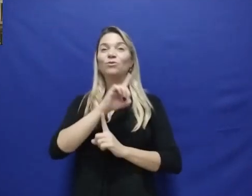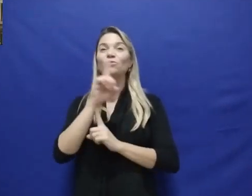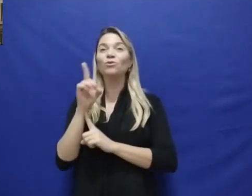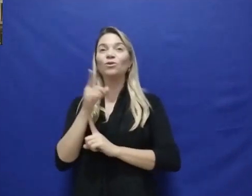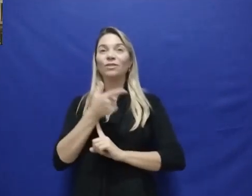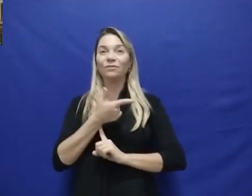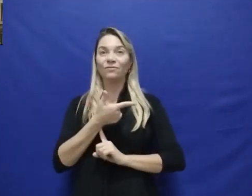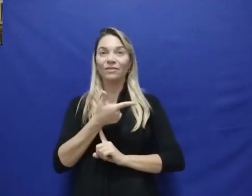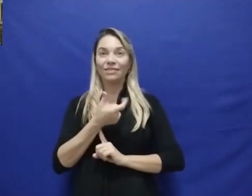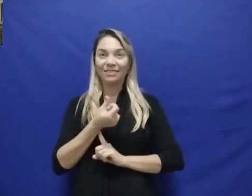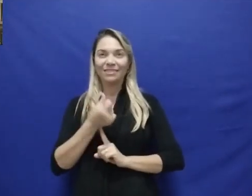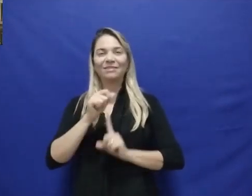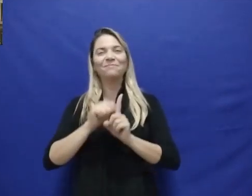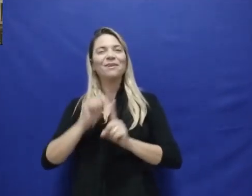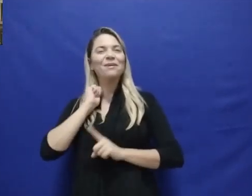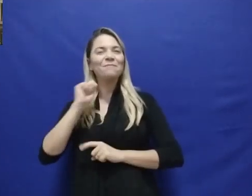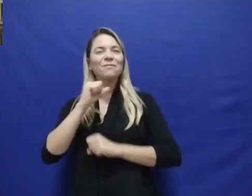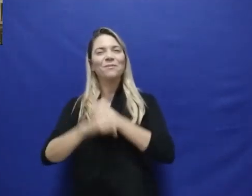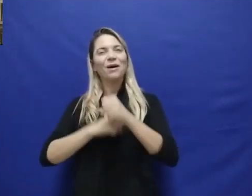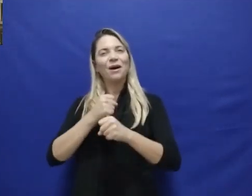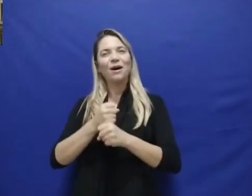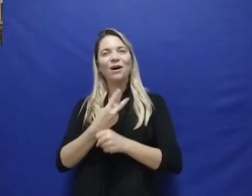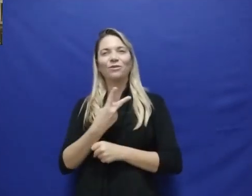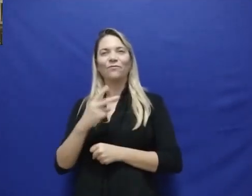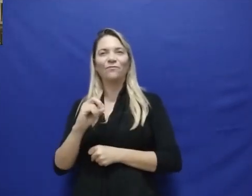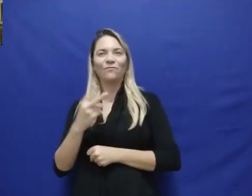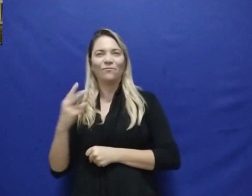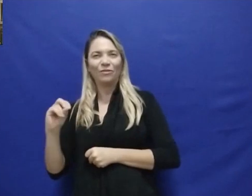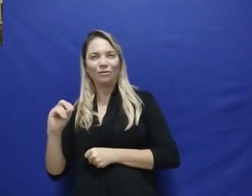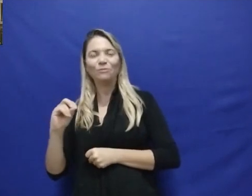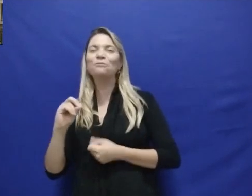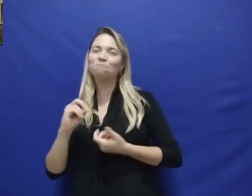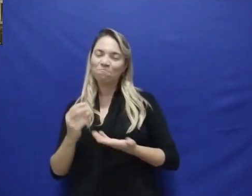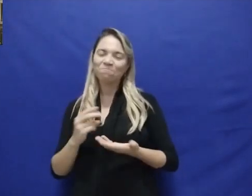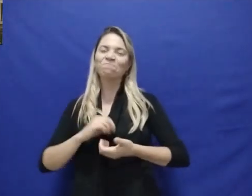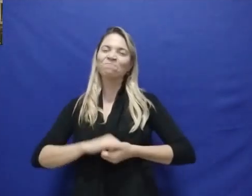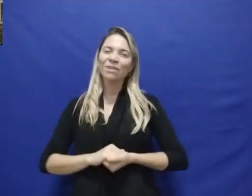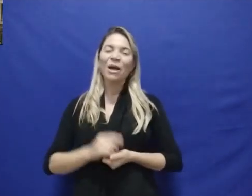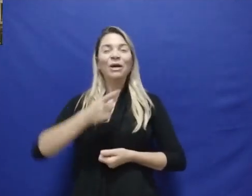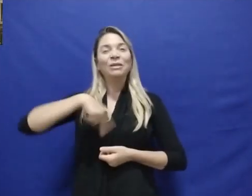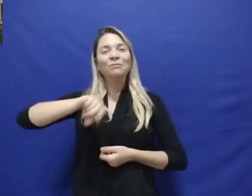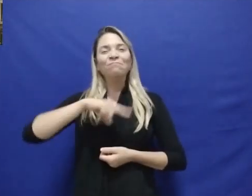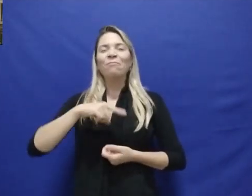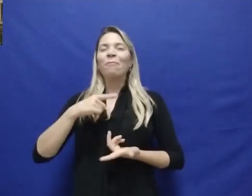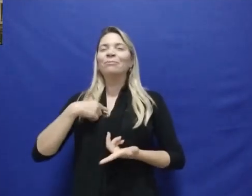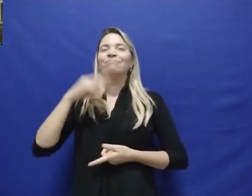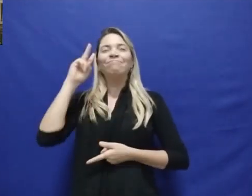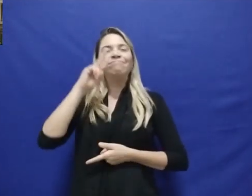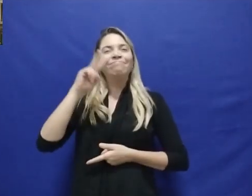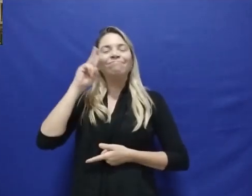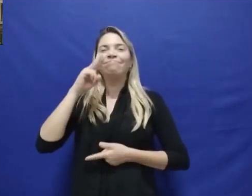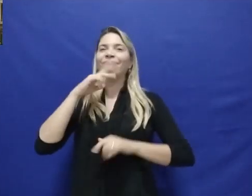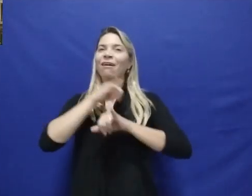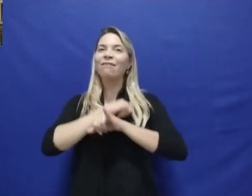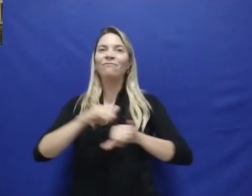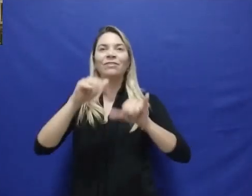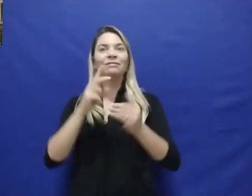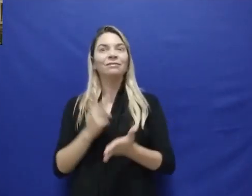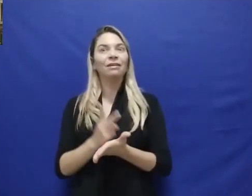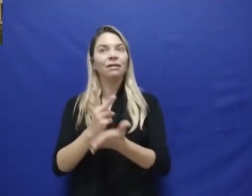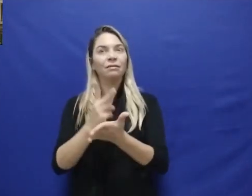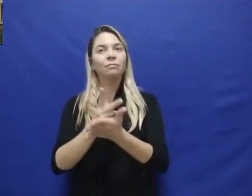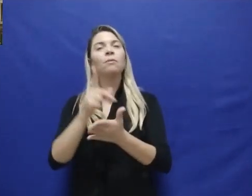de 2020. E sempre temos relembrado em nossas transmissões. Inscrevam-se no